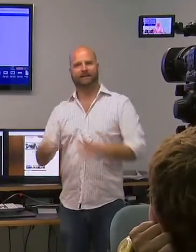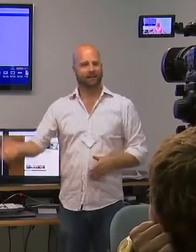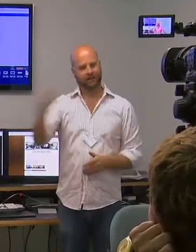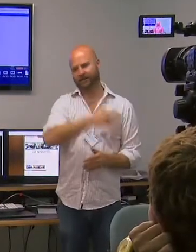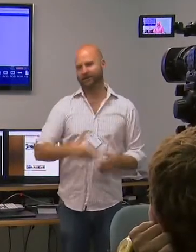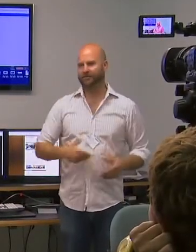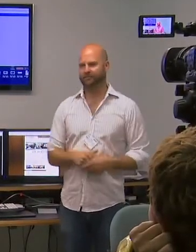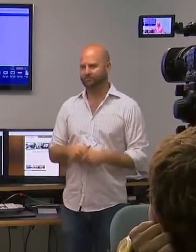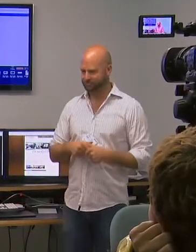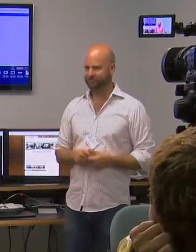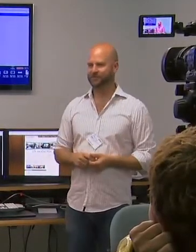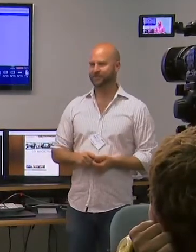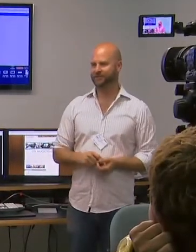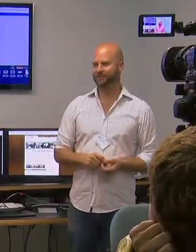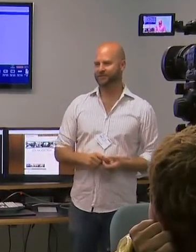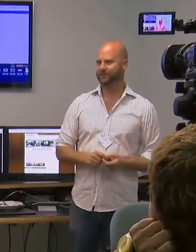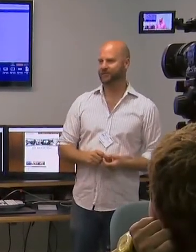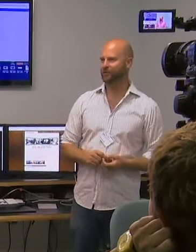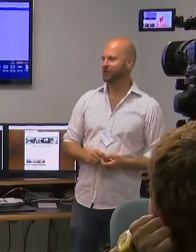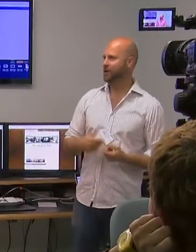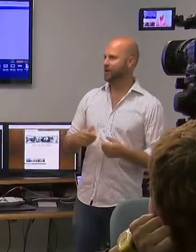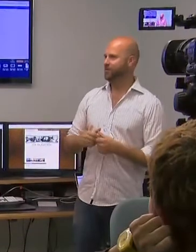dass ich bei euch Focus 5 präsentieren darf.